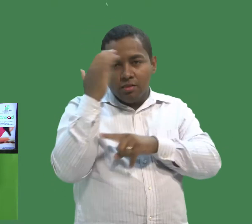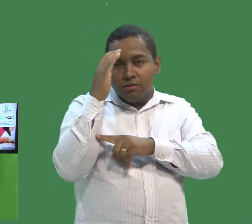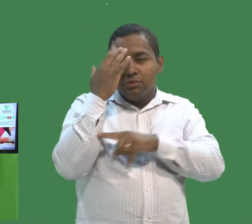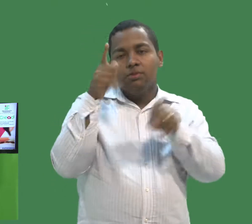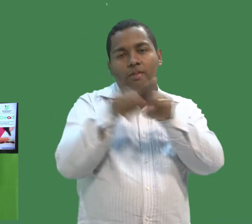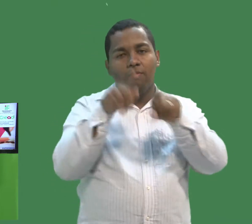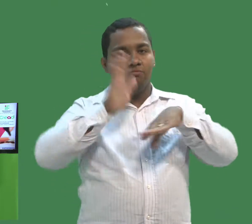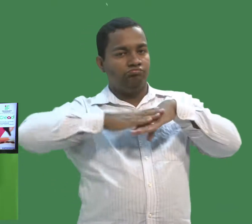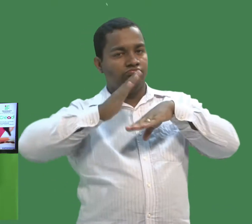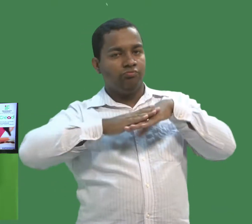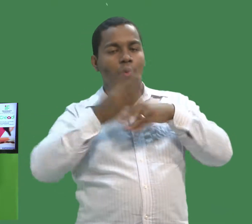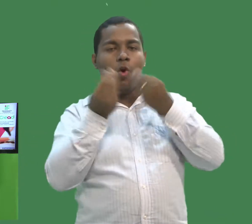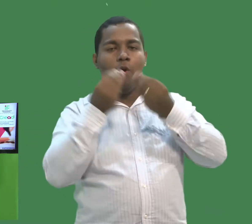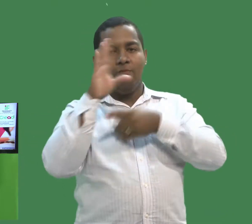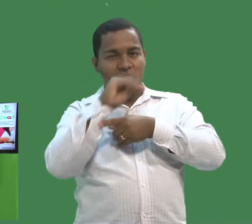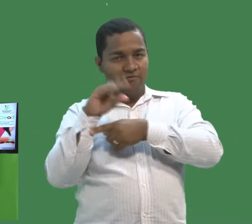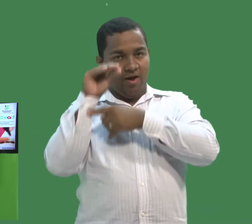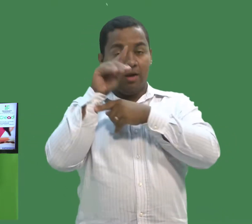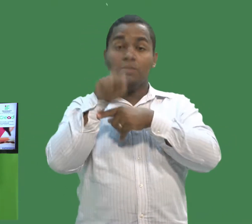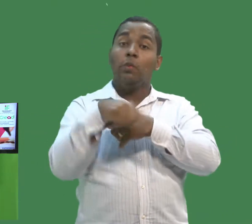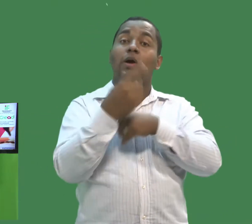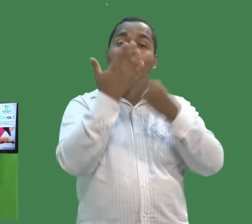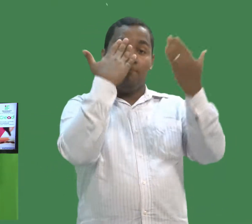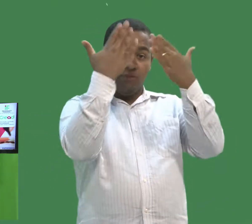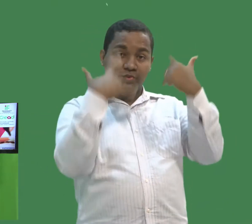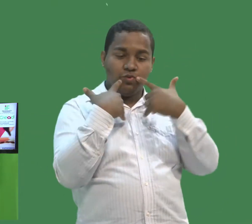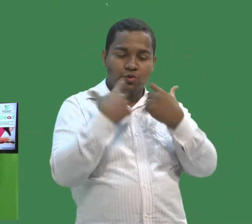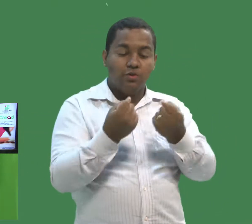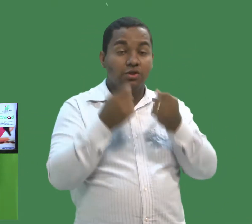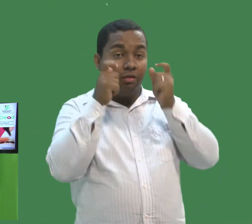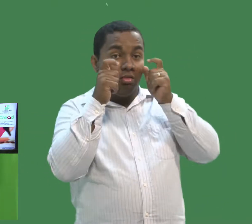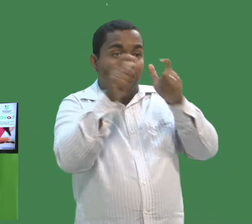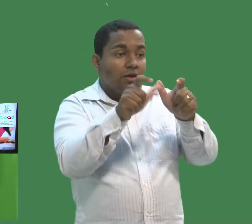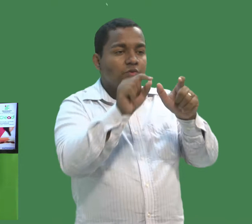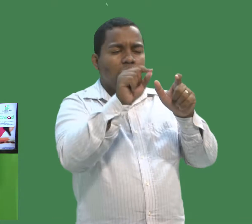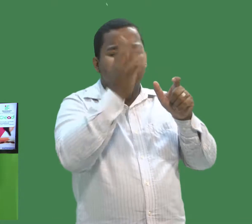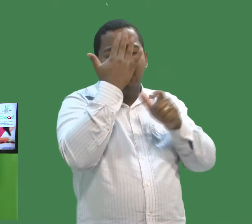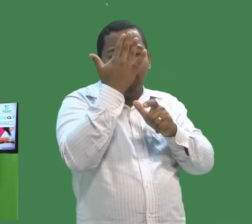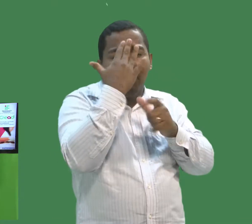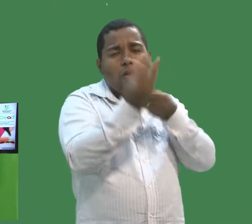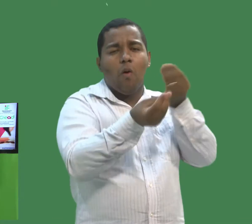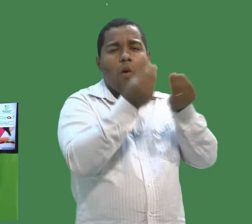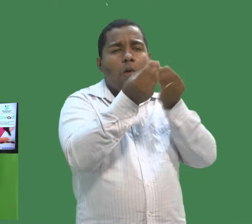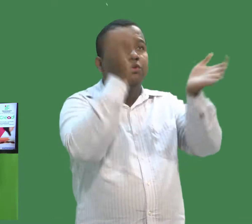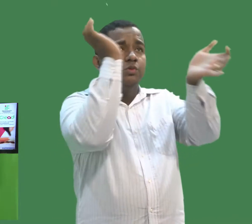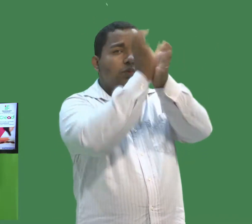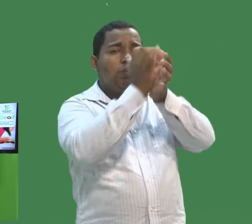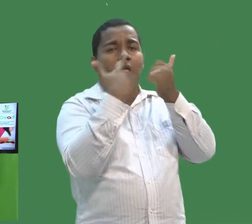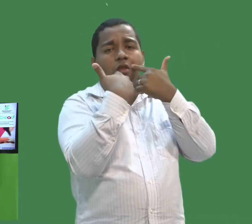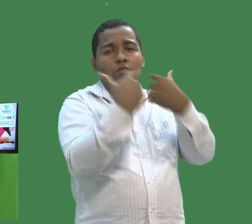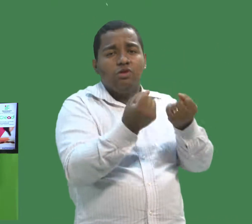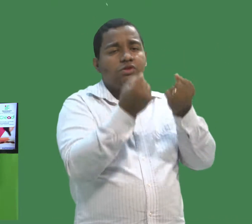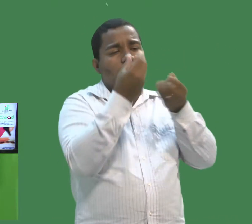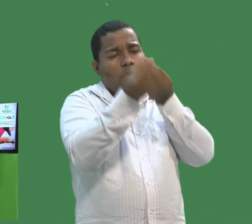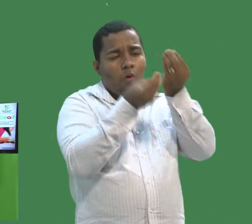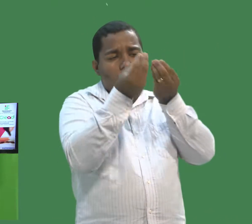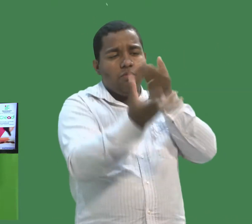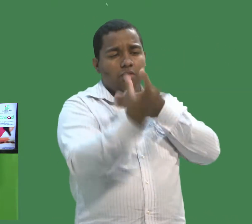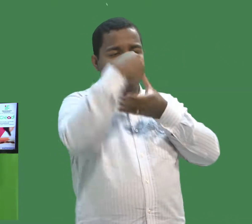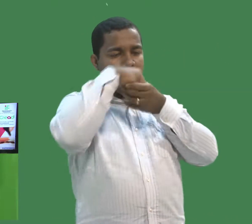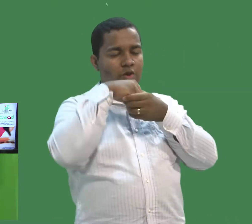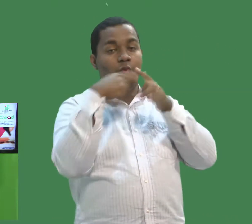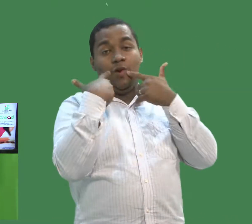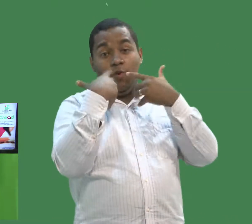e produção. Assim, a psicolinguística tem o interesse em saber como a estrutura linguística está ligada ao uso da